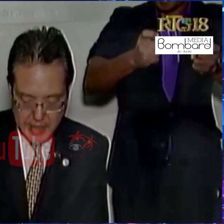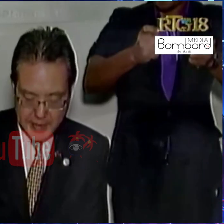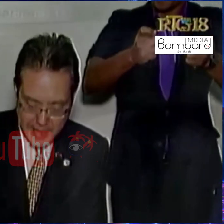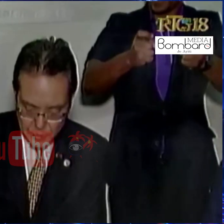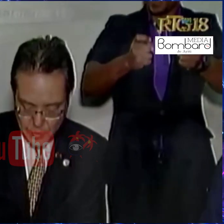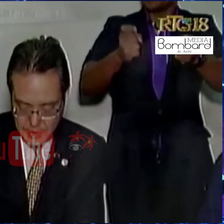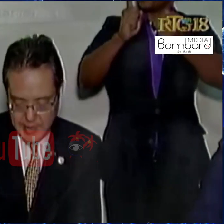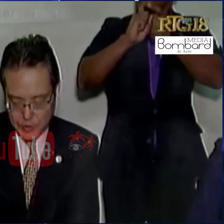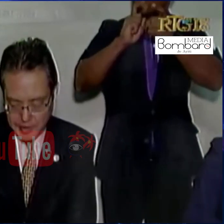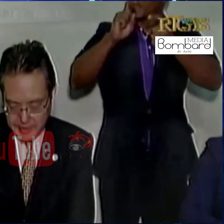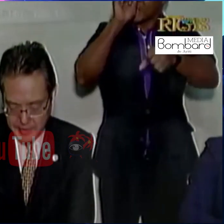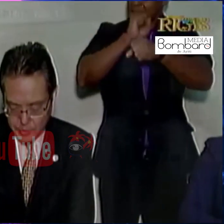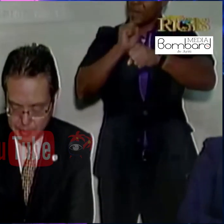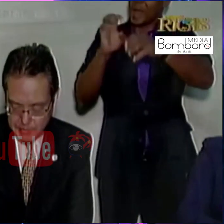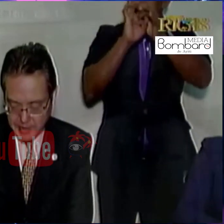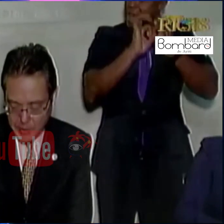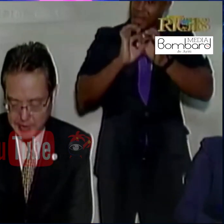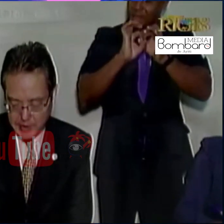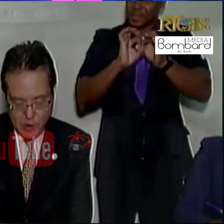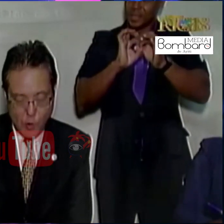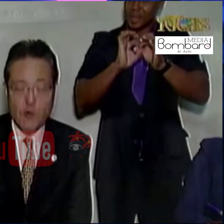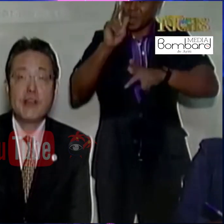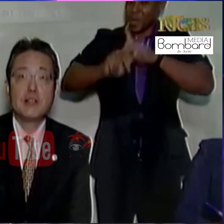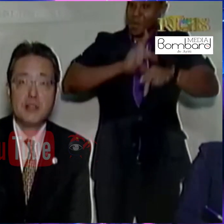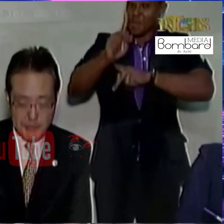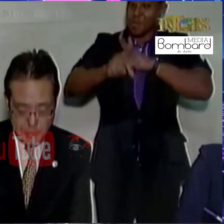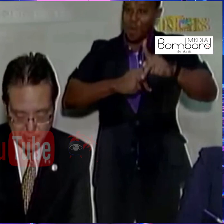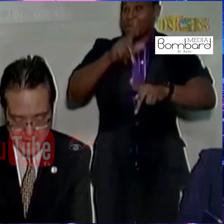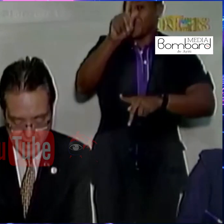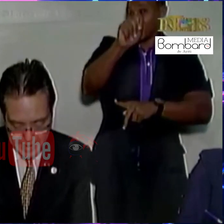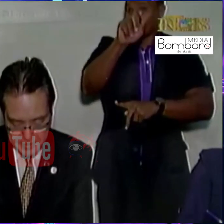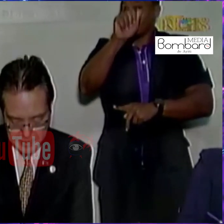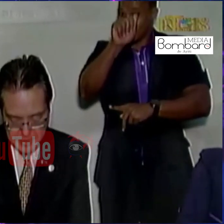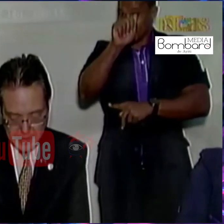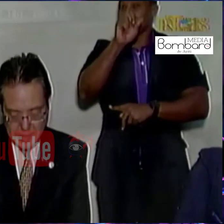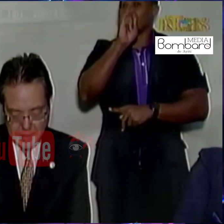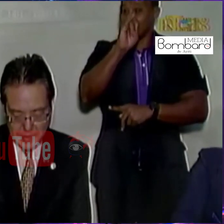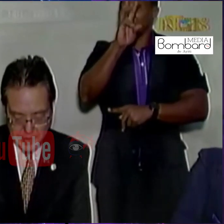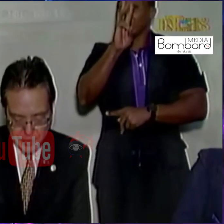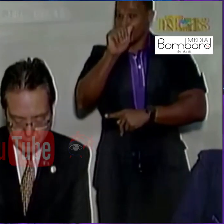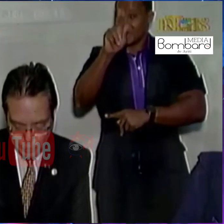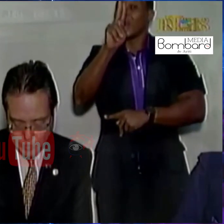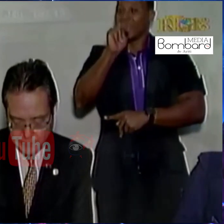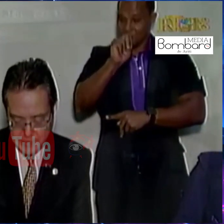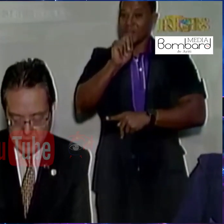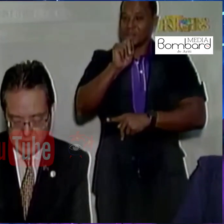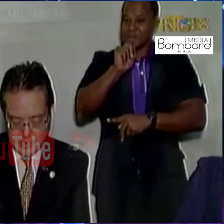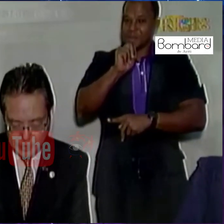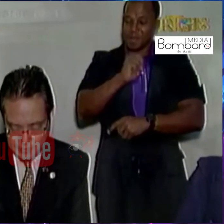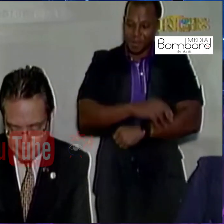l'amitié et l'action de la solidarité du peuple taïwanais envers le peuple haïtien qui se